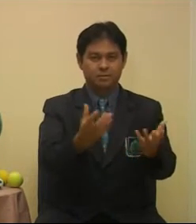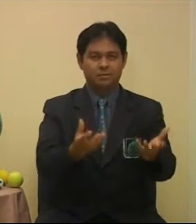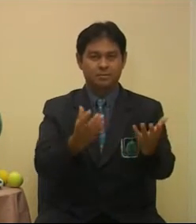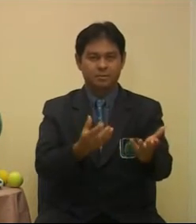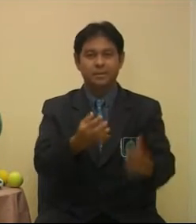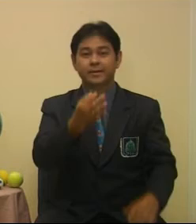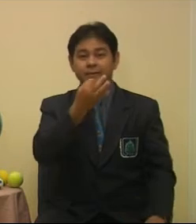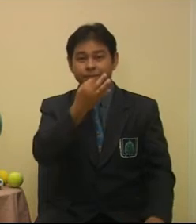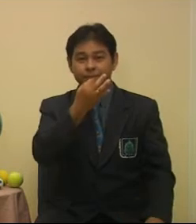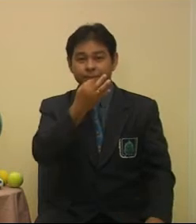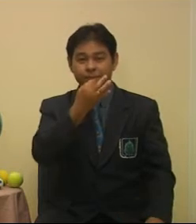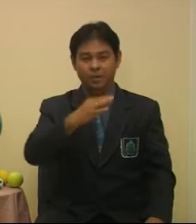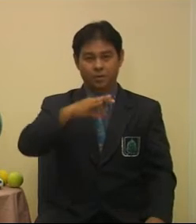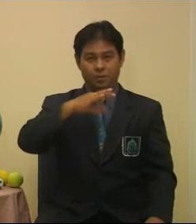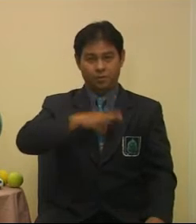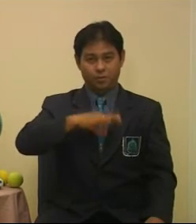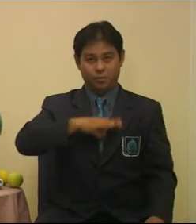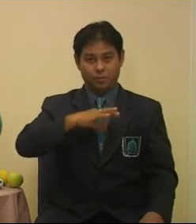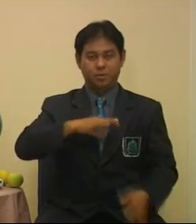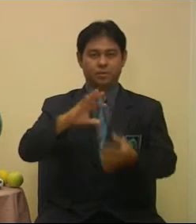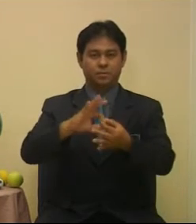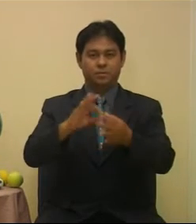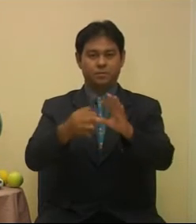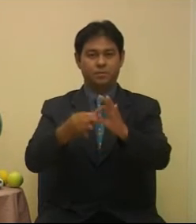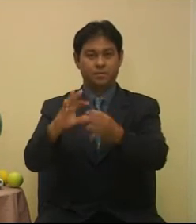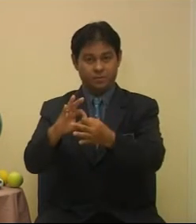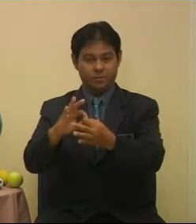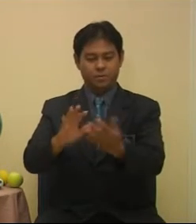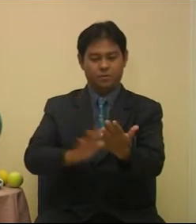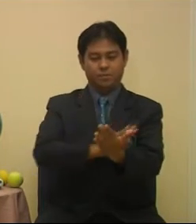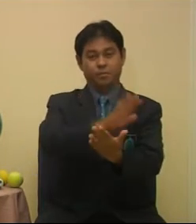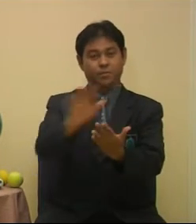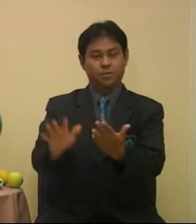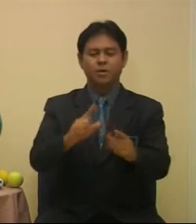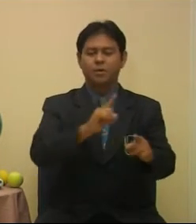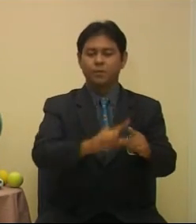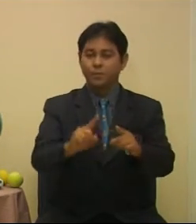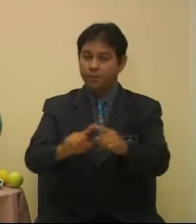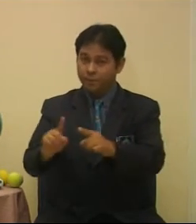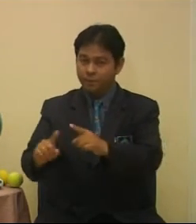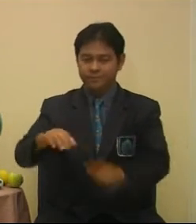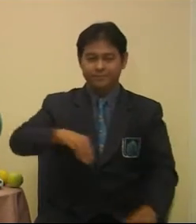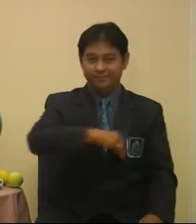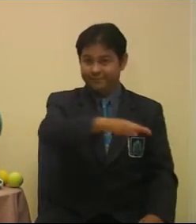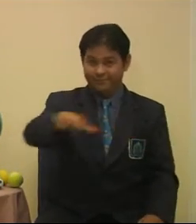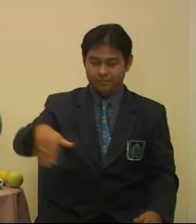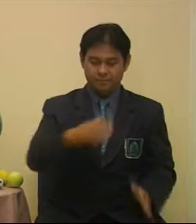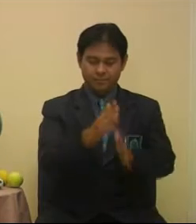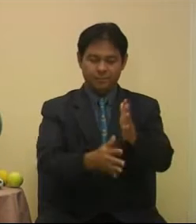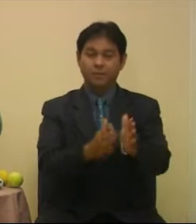าหารอาชีพความรู้สึกกีฬาและประเทศนะครับการศึกษาจากหนังสือภ